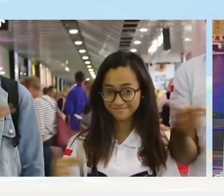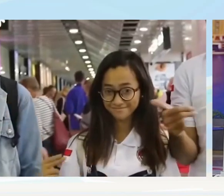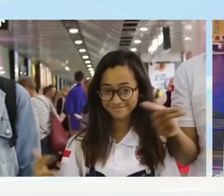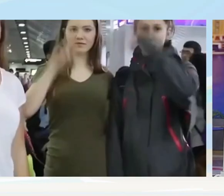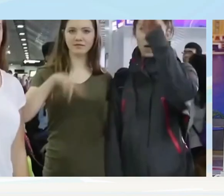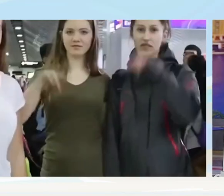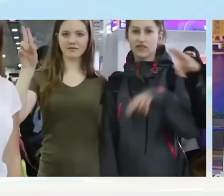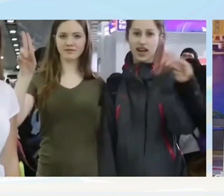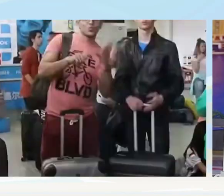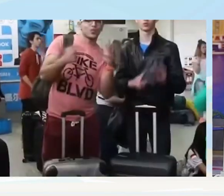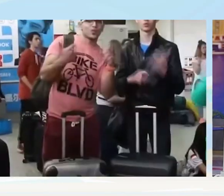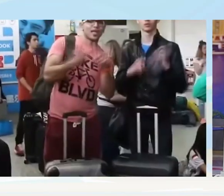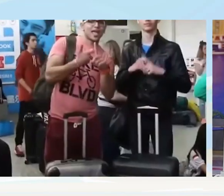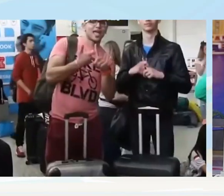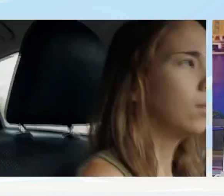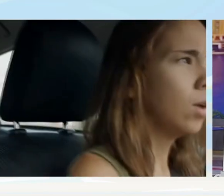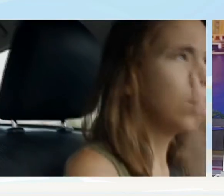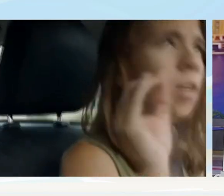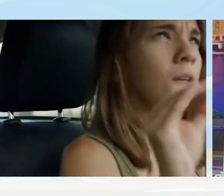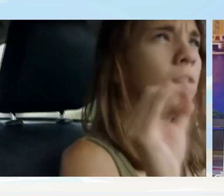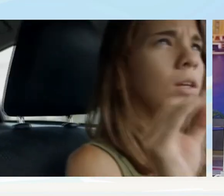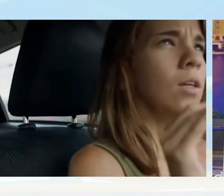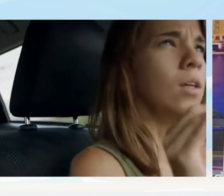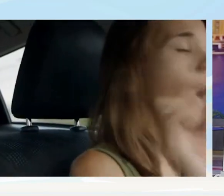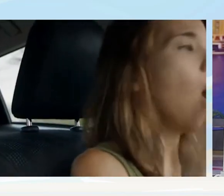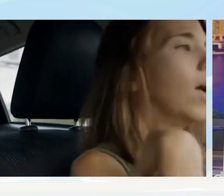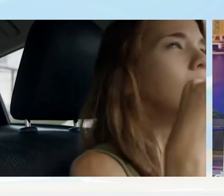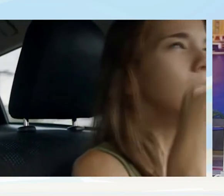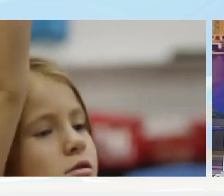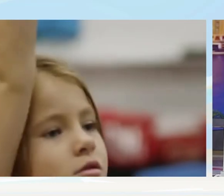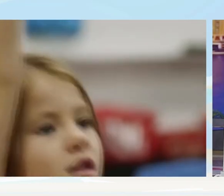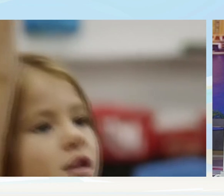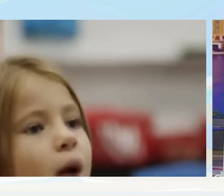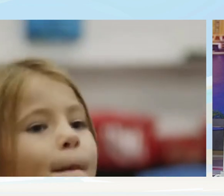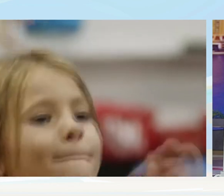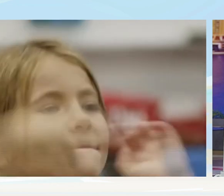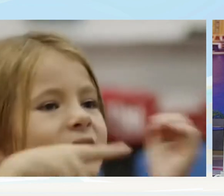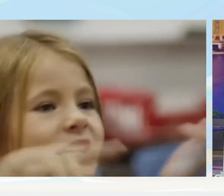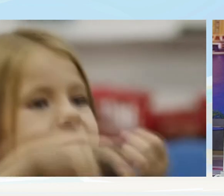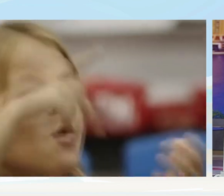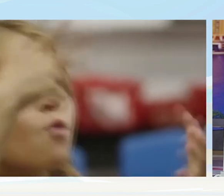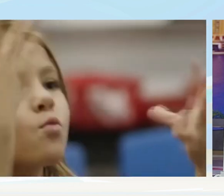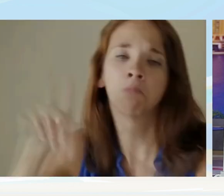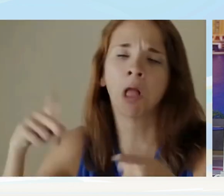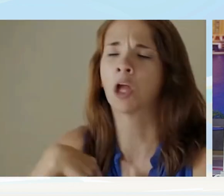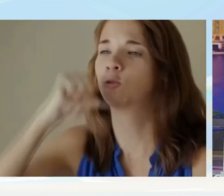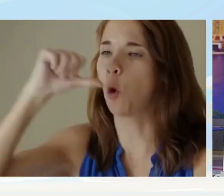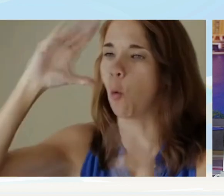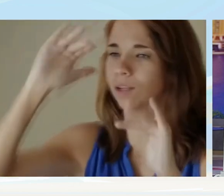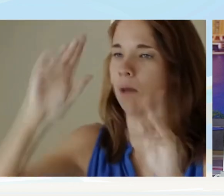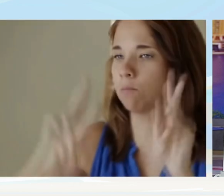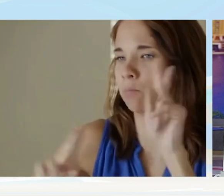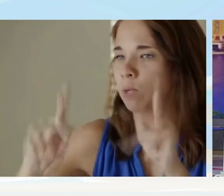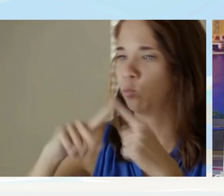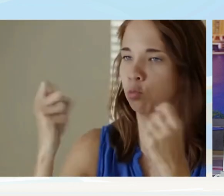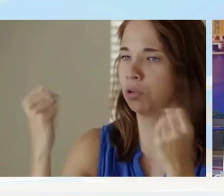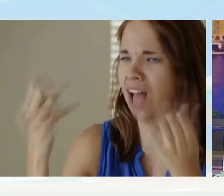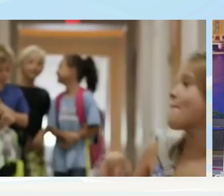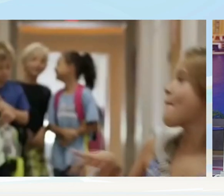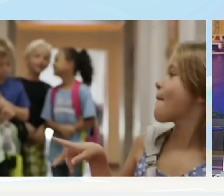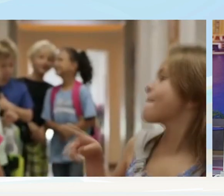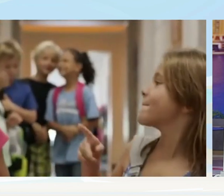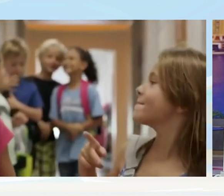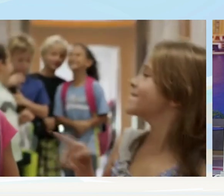لغه متداوله على جميع انحاء العالم، وهي لغه مختلفه طبعا، هي مش موحده، ولذلك كان لازم يكون